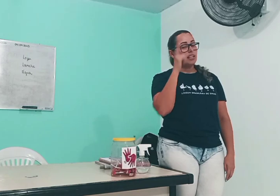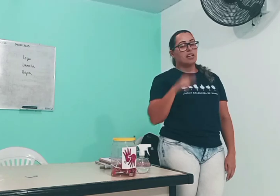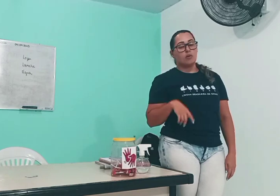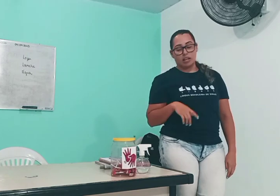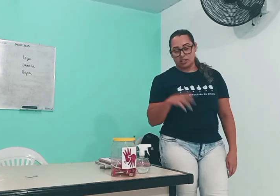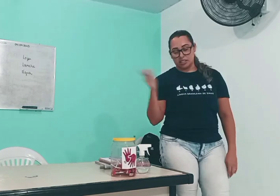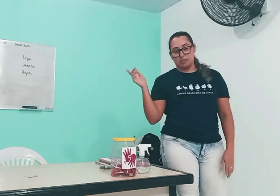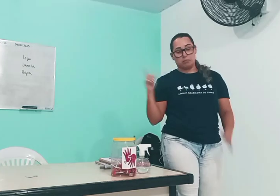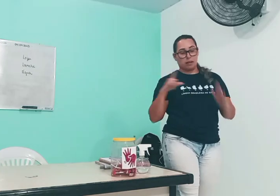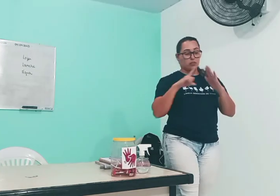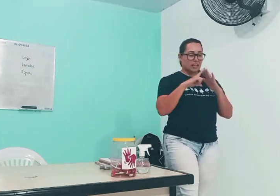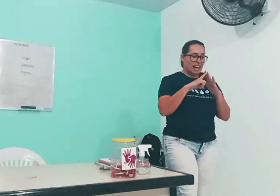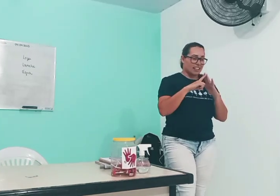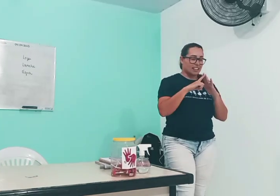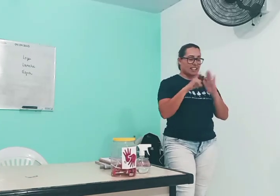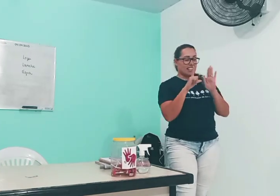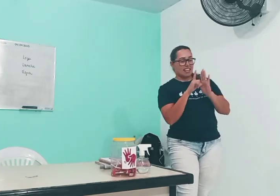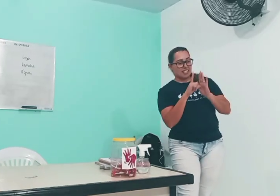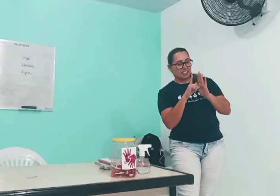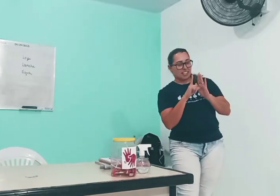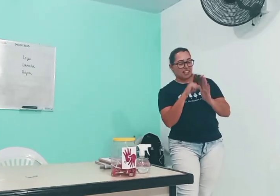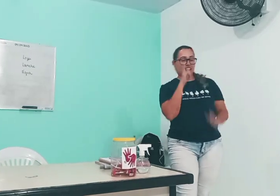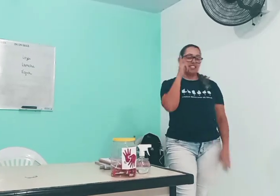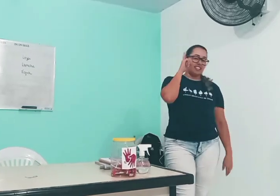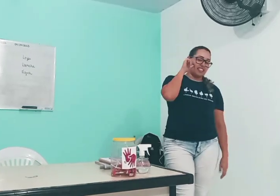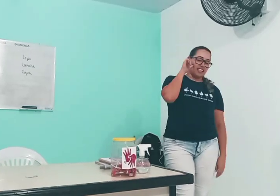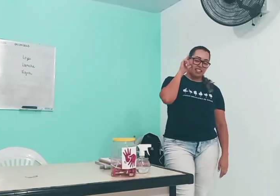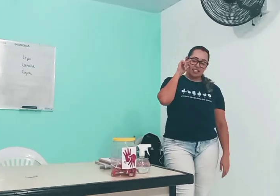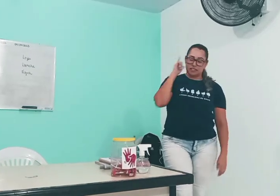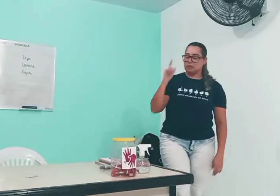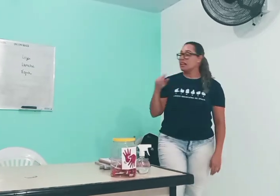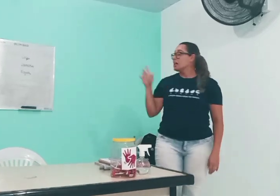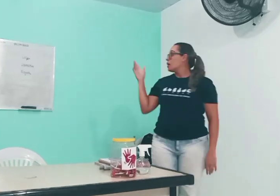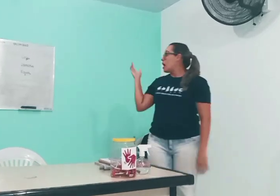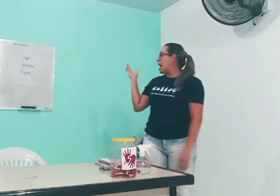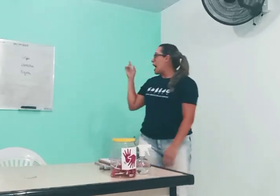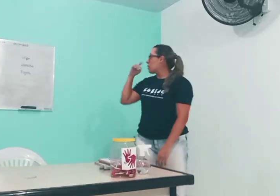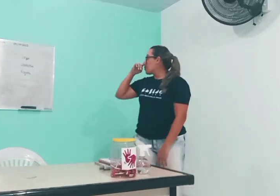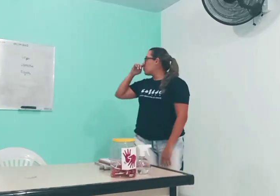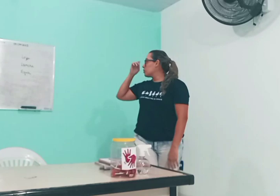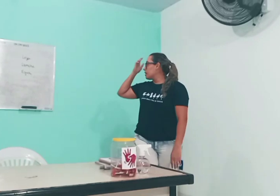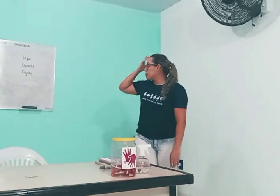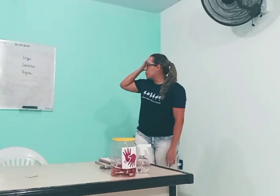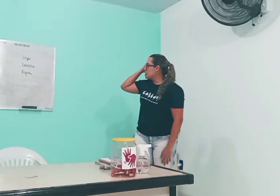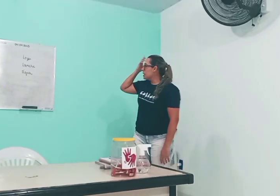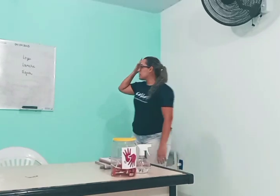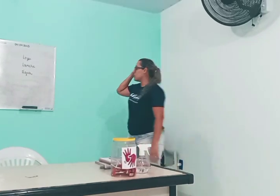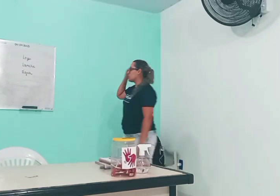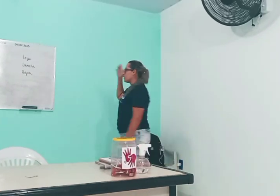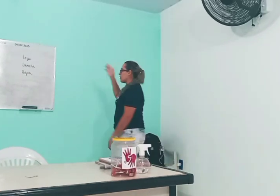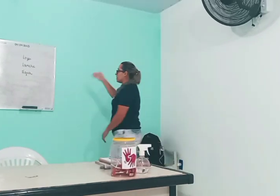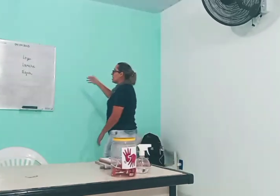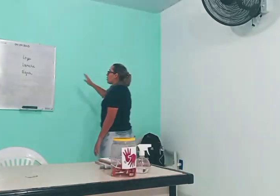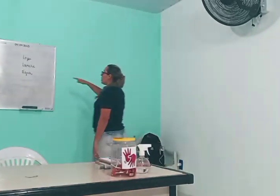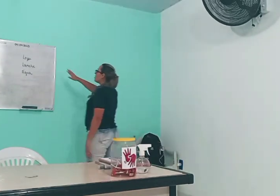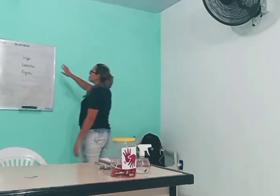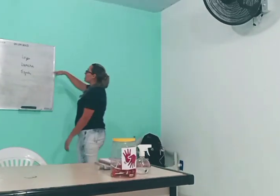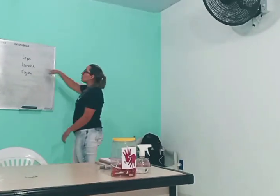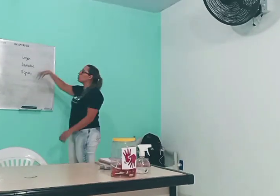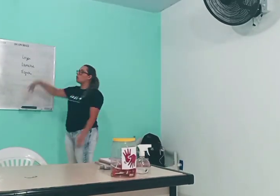Eu acho que, para não ficar, né, nem esse aqui. A área, como eu falei para vocês, se você fala, não, como é que é o sinal de